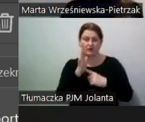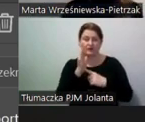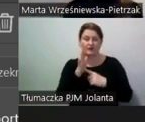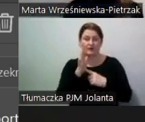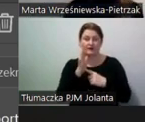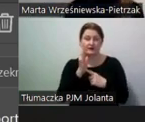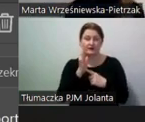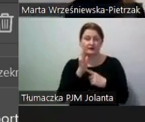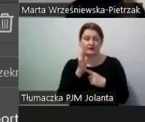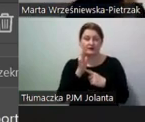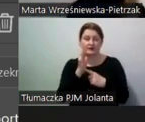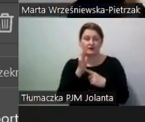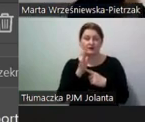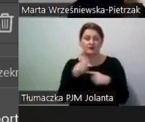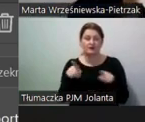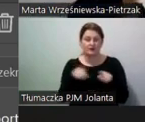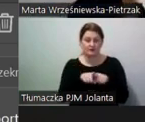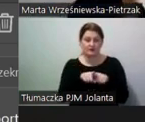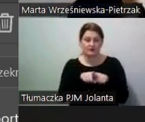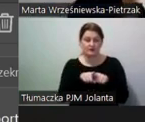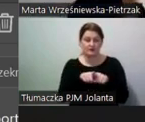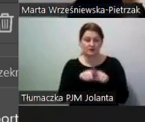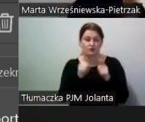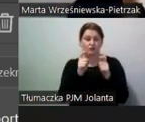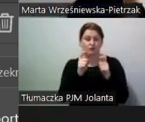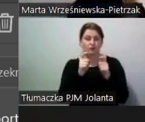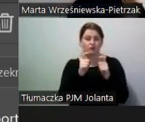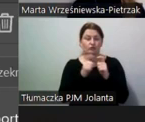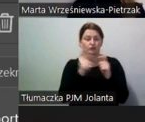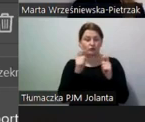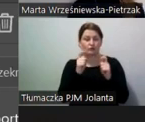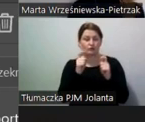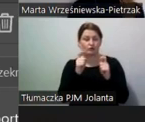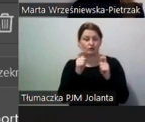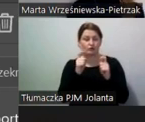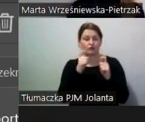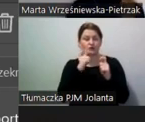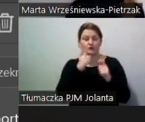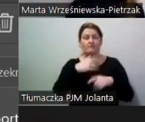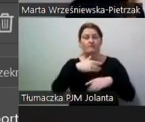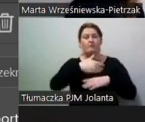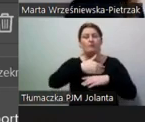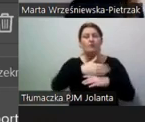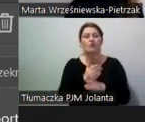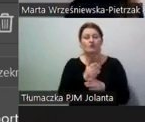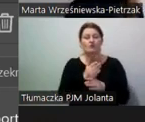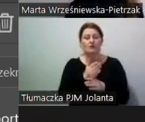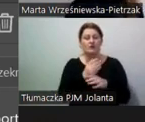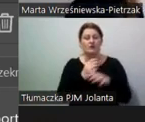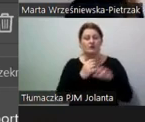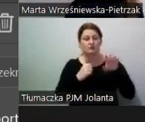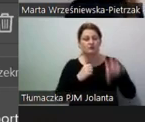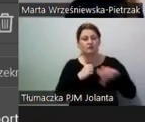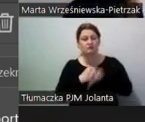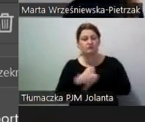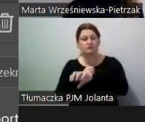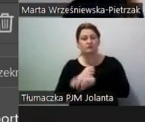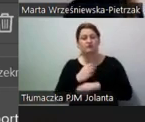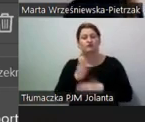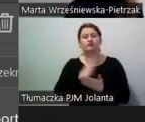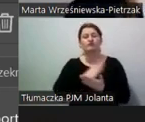postaci również takiego punktu odniesienia, ale podzielone są na poszczególne części